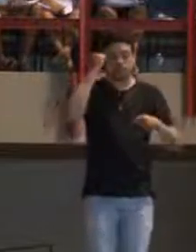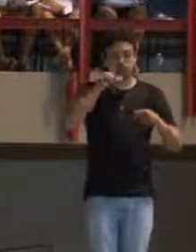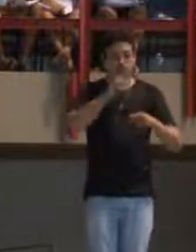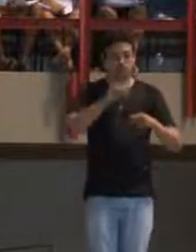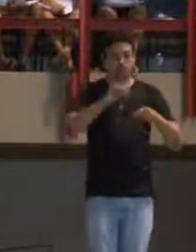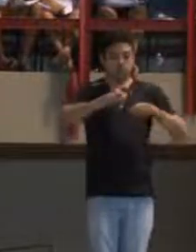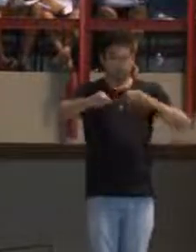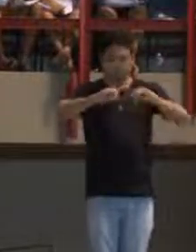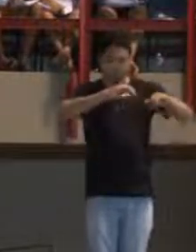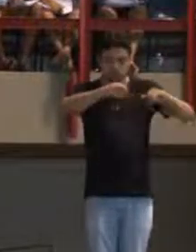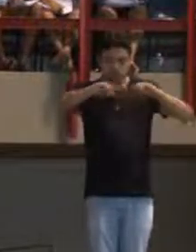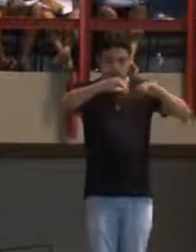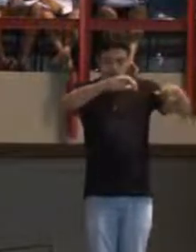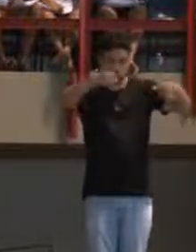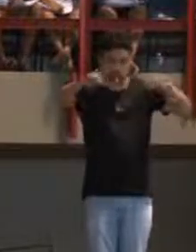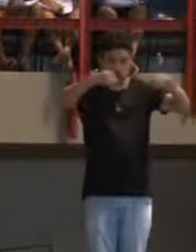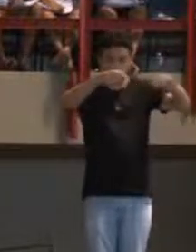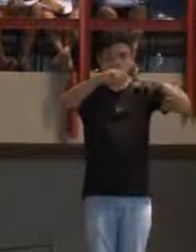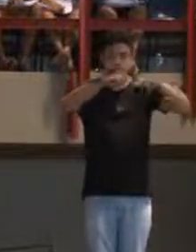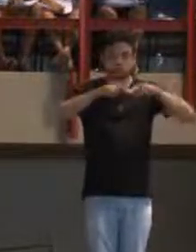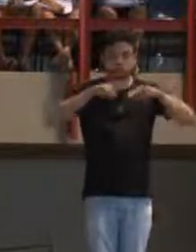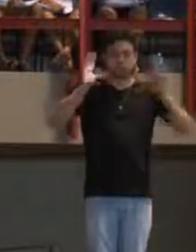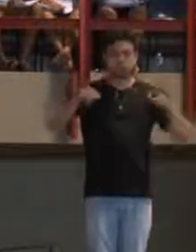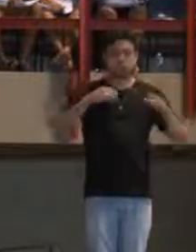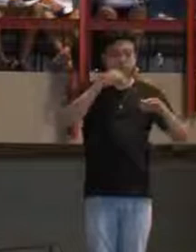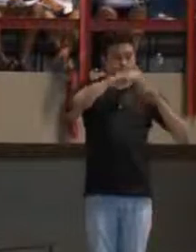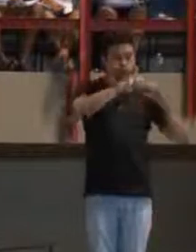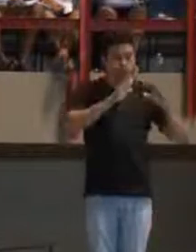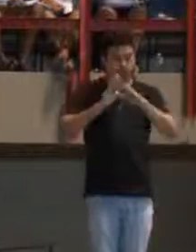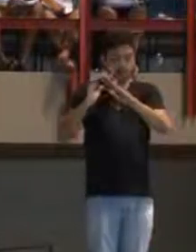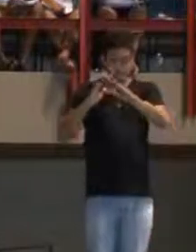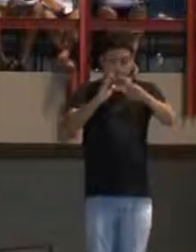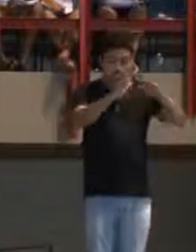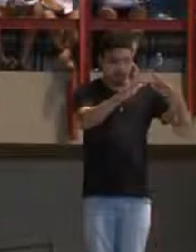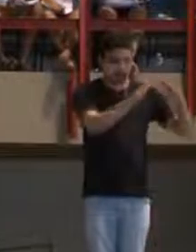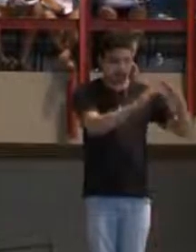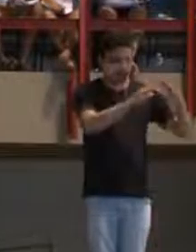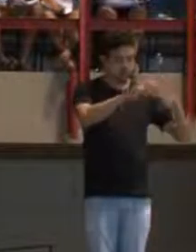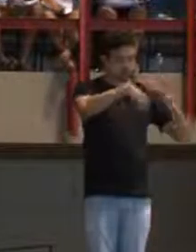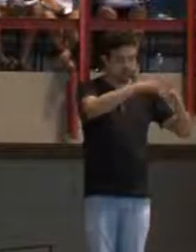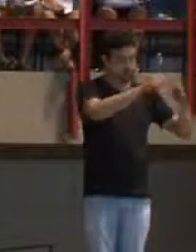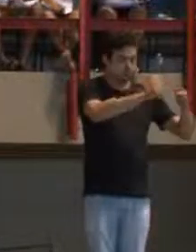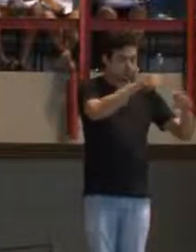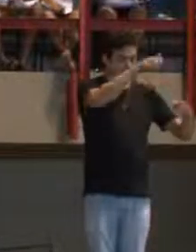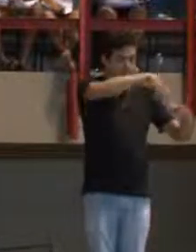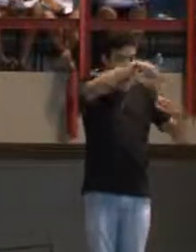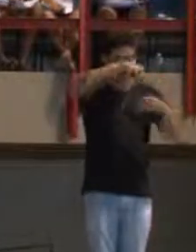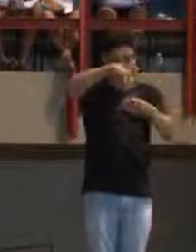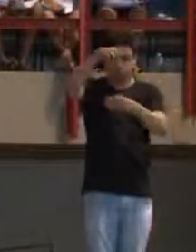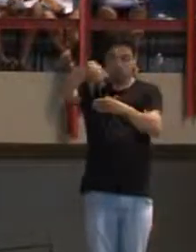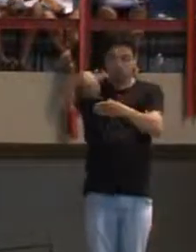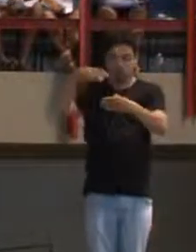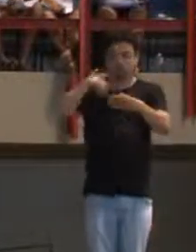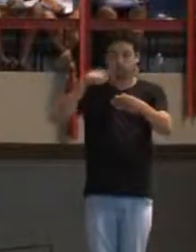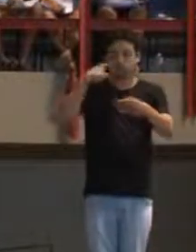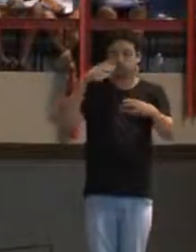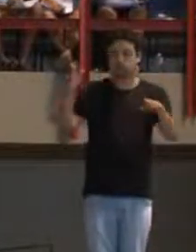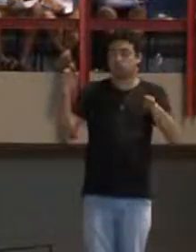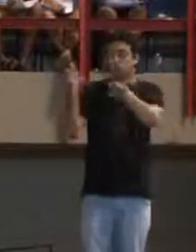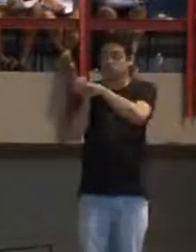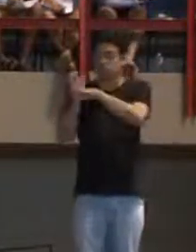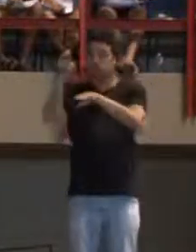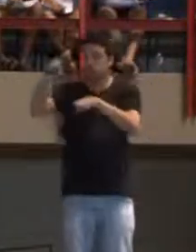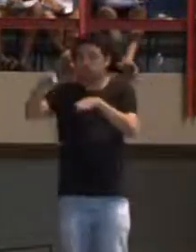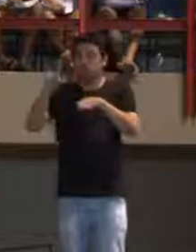lixo orgânico. Então, as pessoas já separam nas próprias casas, nas próprias residências. Quando isso chega ao aterro sanitário,